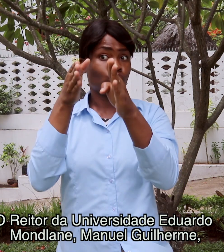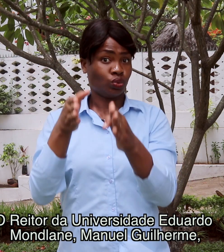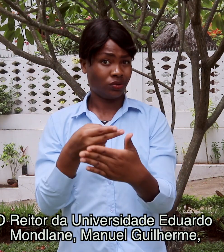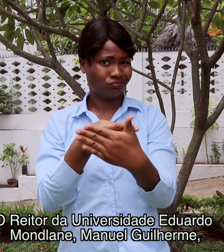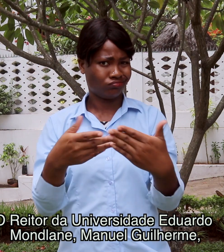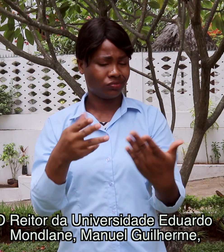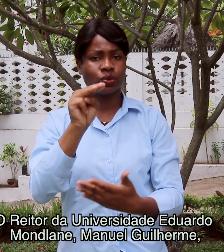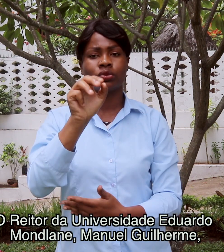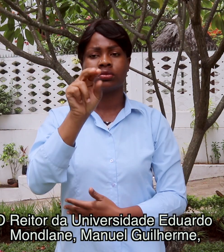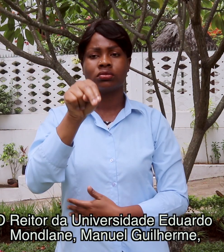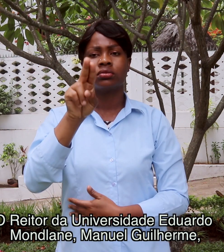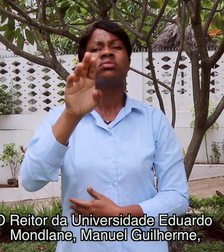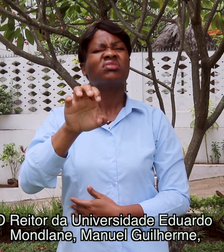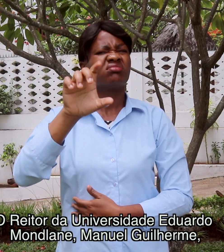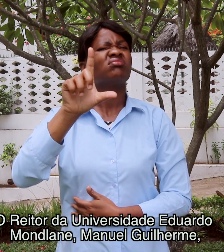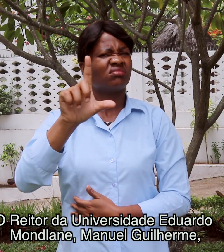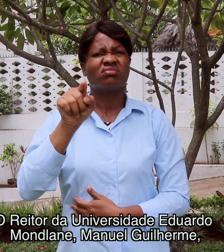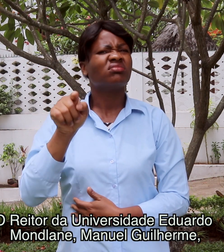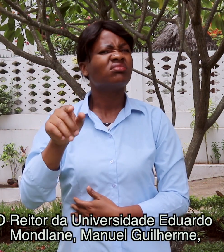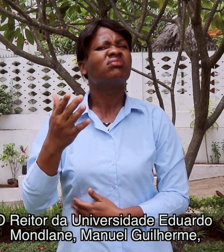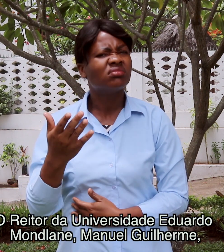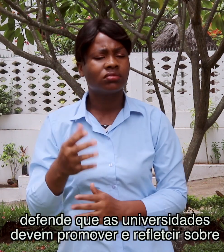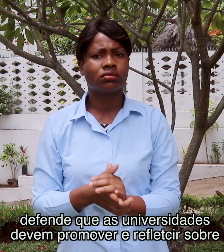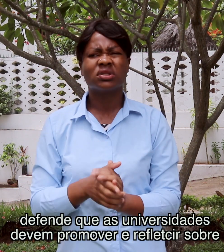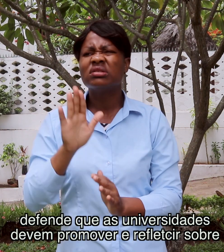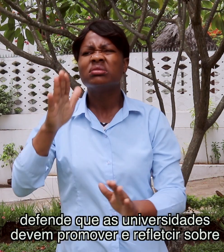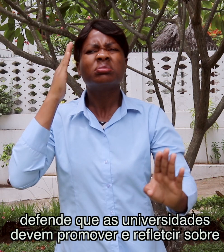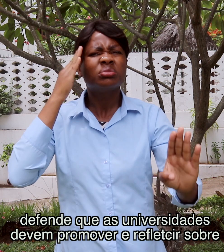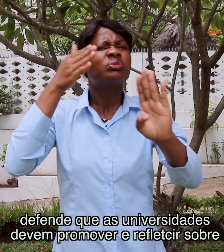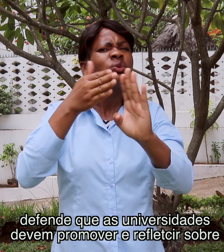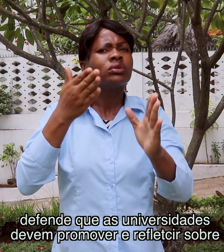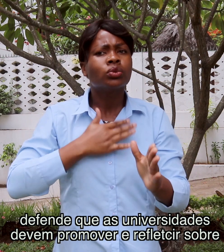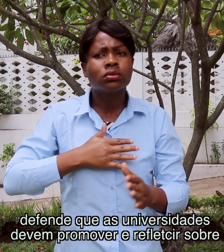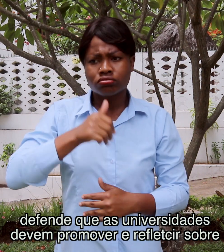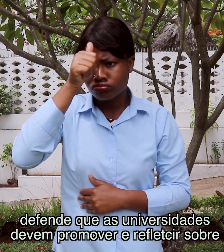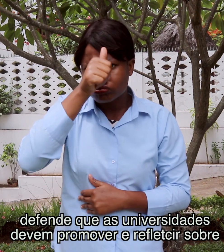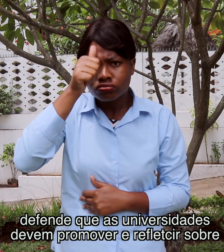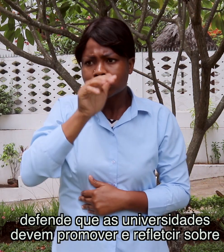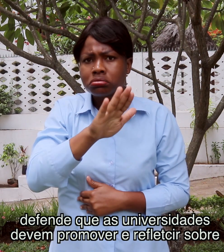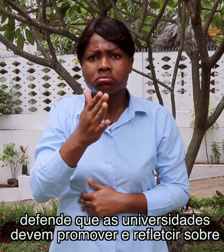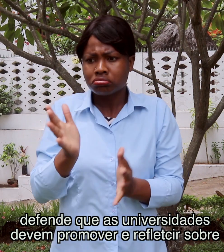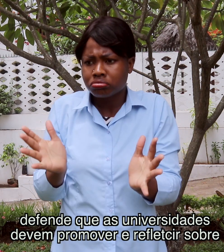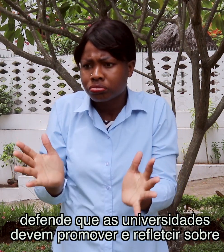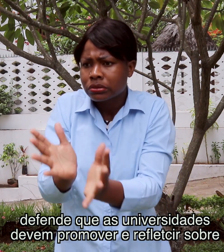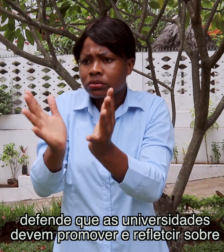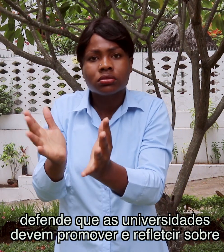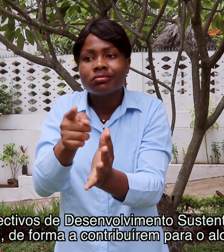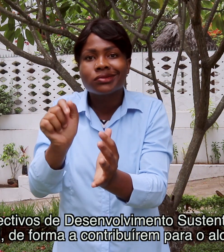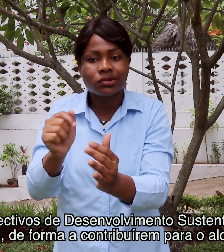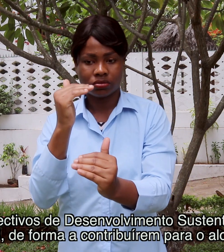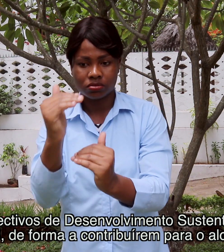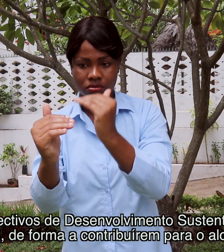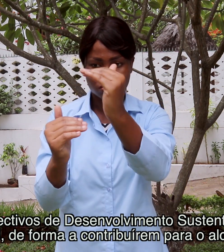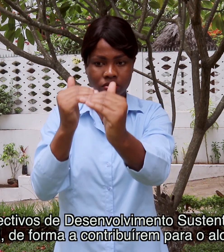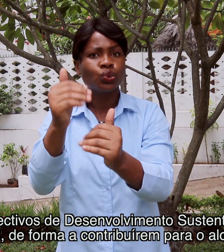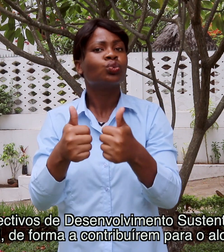O reitor da Universidade Eduardo Mulhane, Manuel Guilherme, defende que as universidades devem promover e refletir sobre os